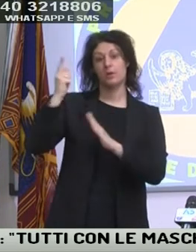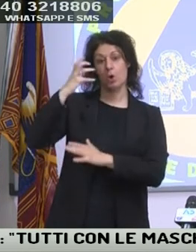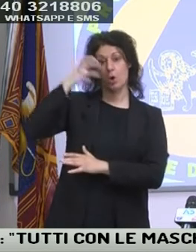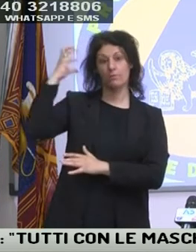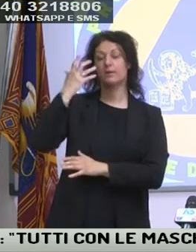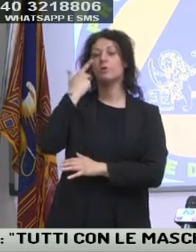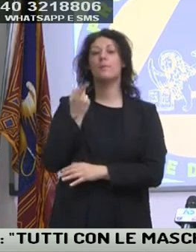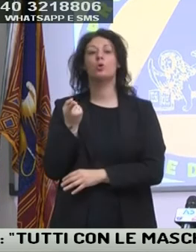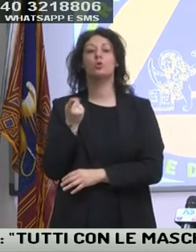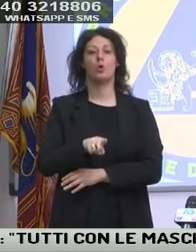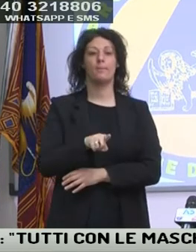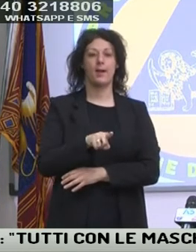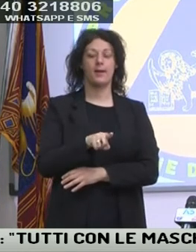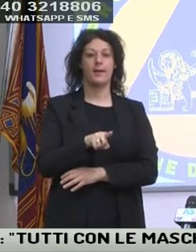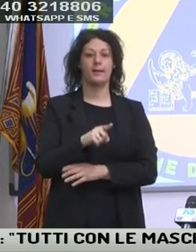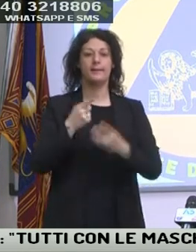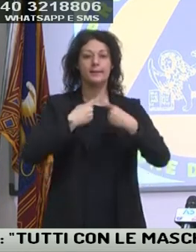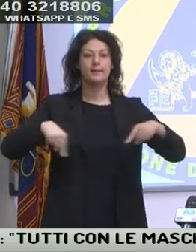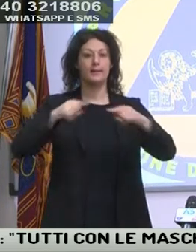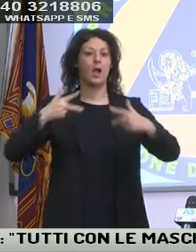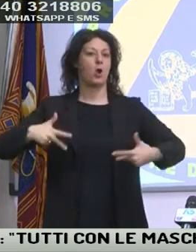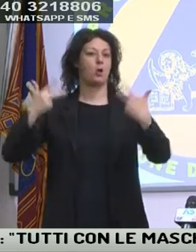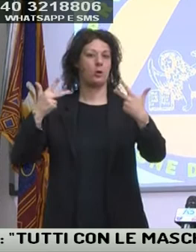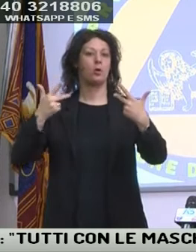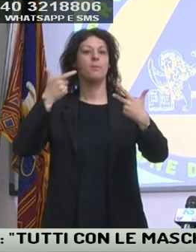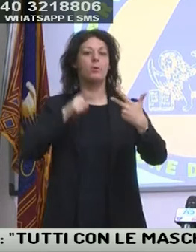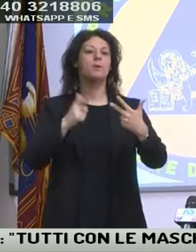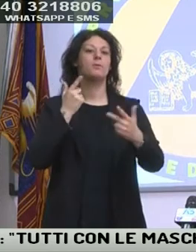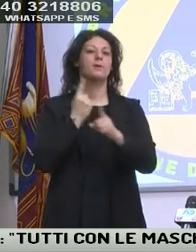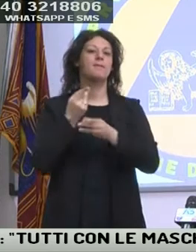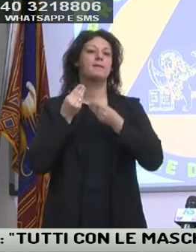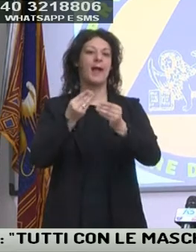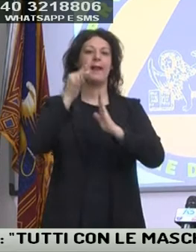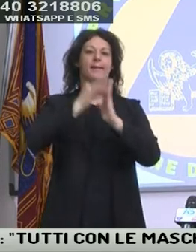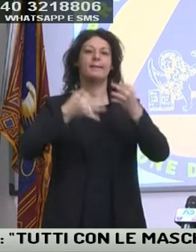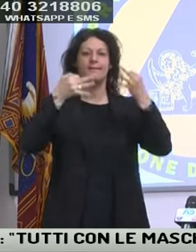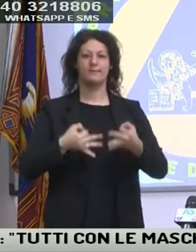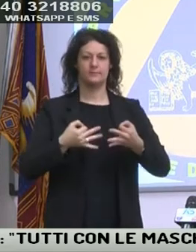per domani assieme ai presidenti per definire questa partita. Guardate,